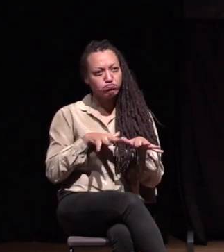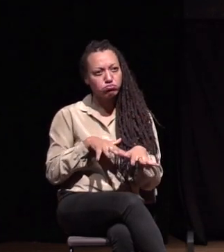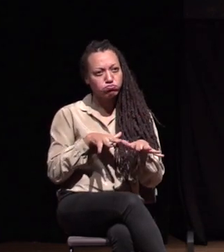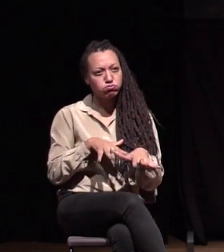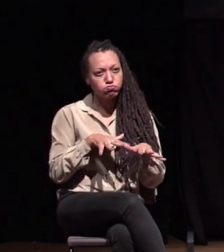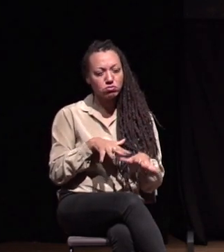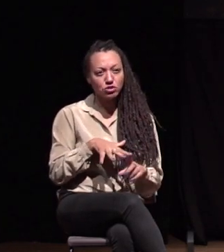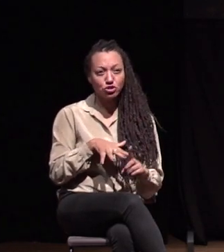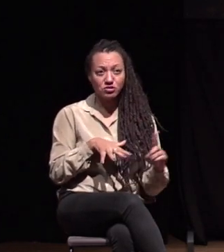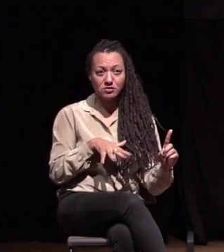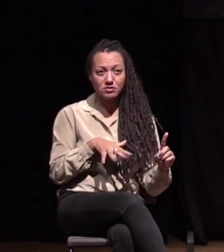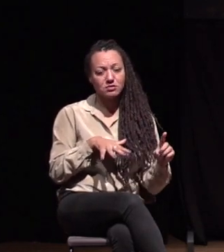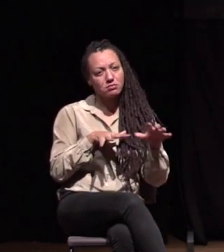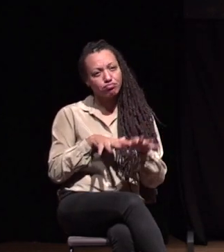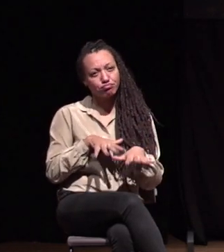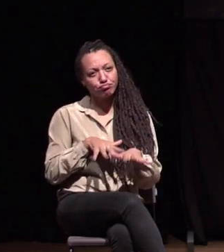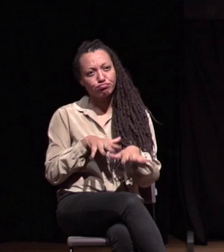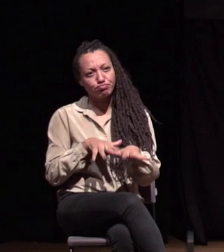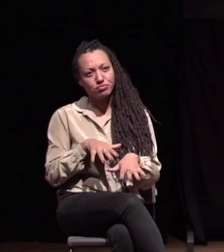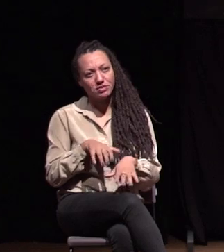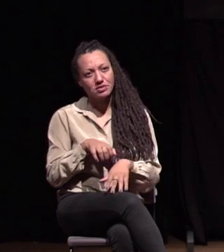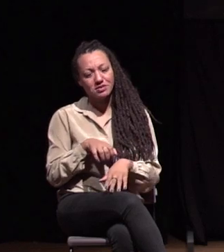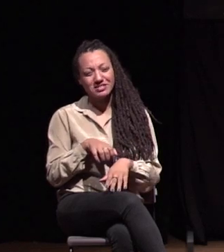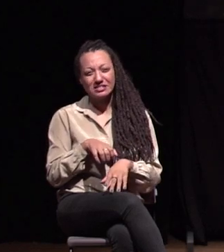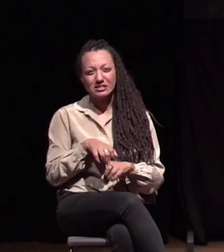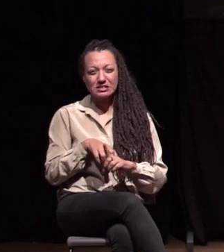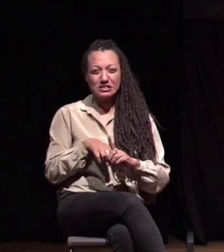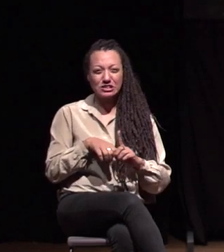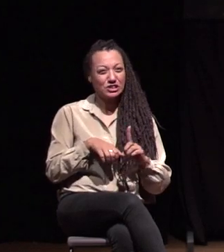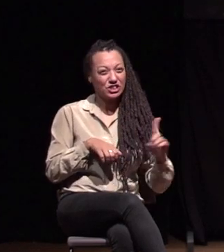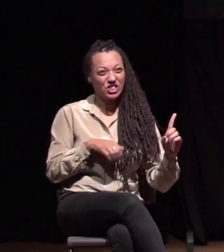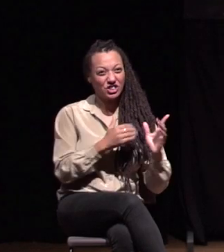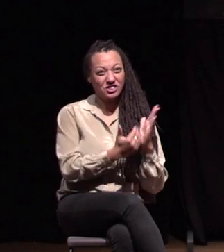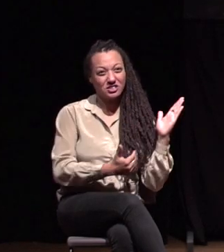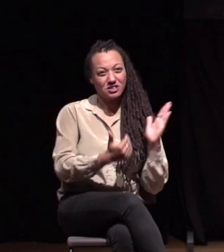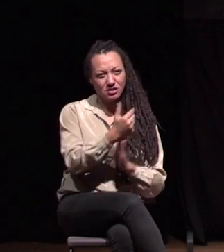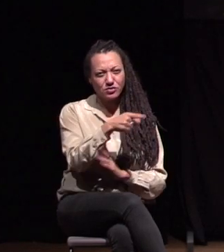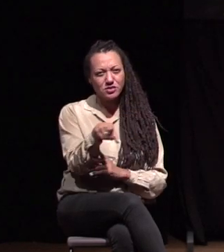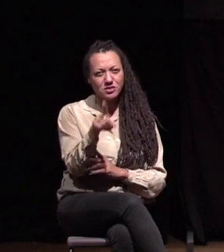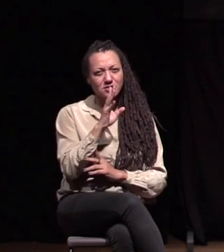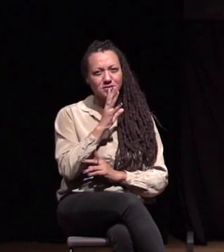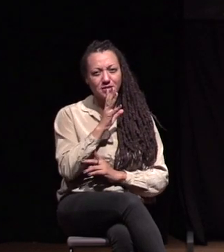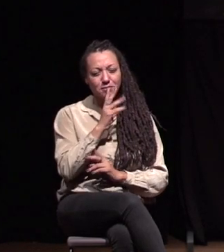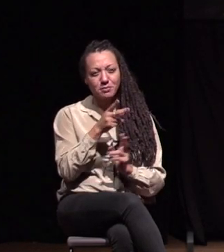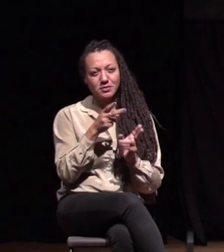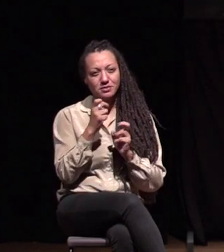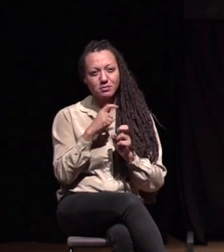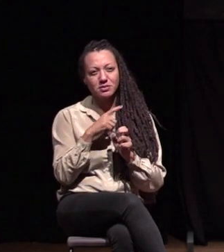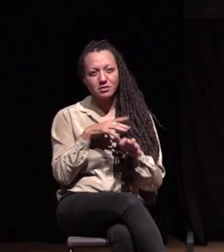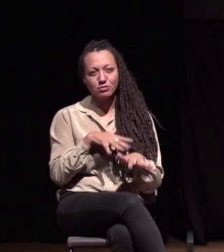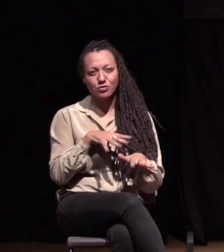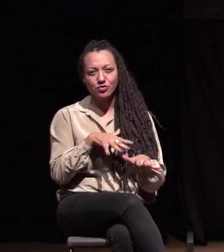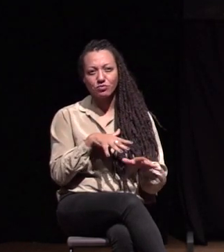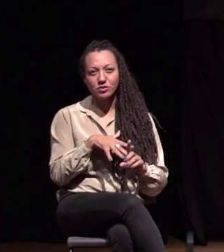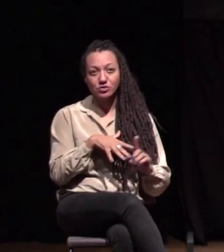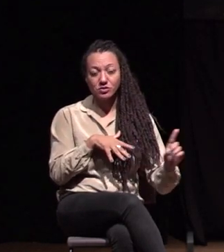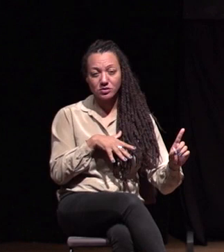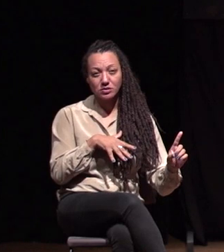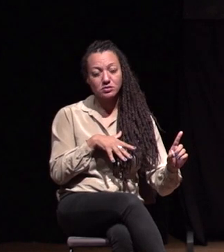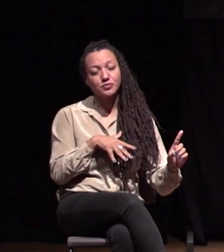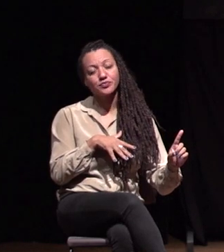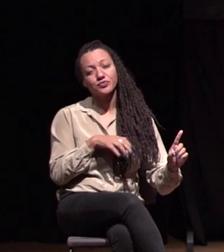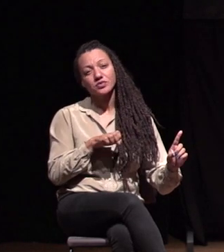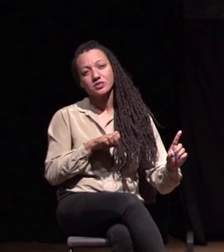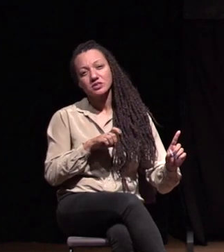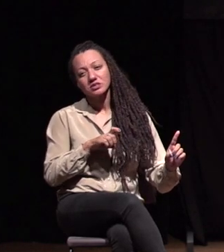e, às vezes, à extrema-direita, como quem frequenta aqui o vão tem notado, e tem havido essa